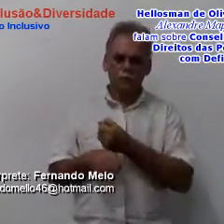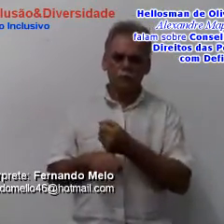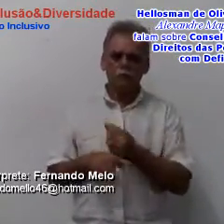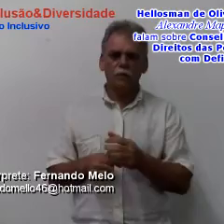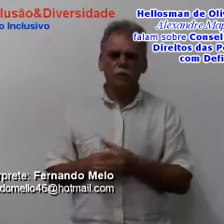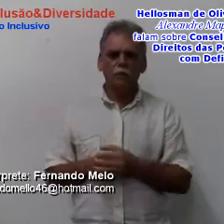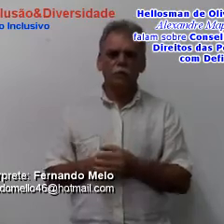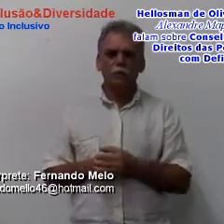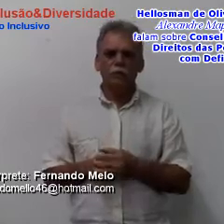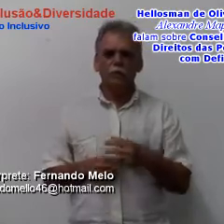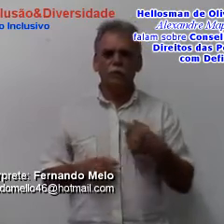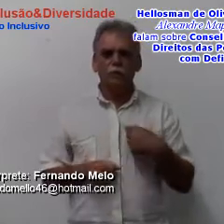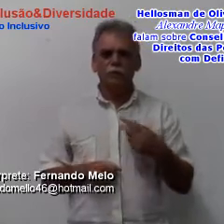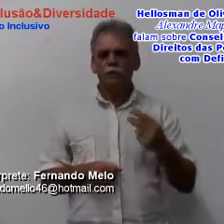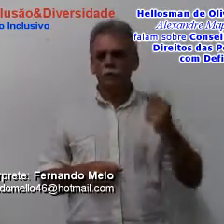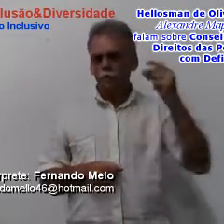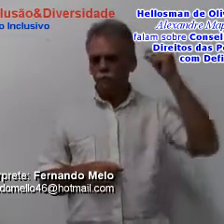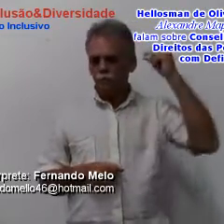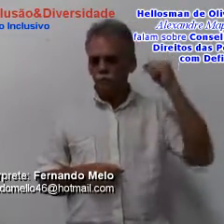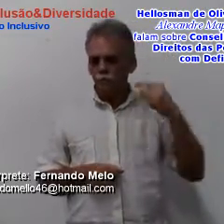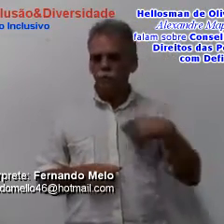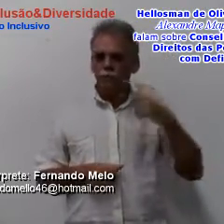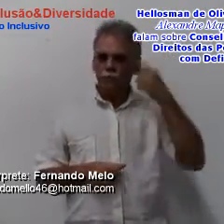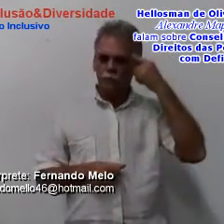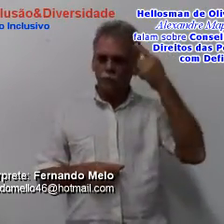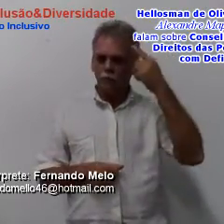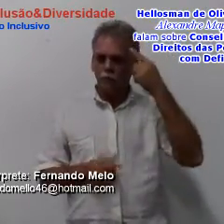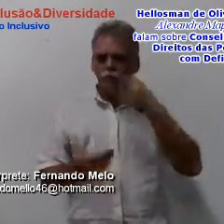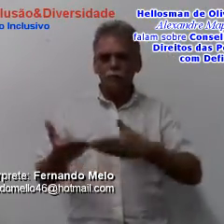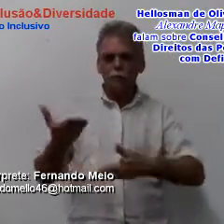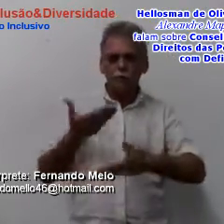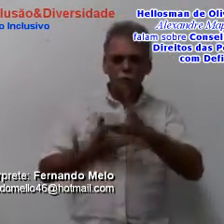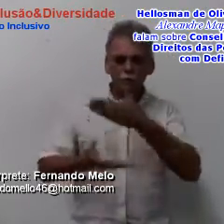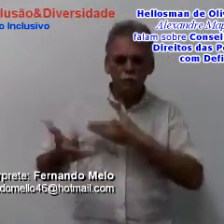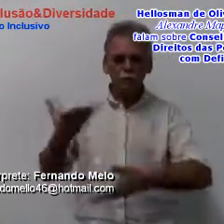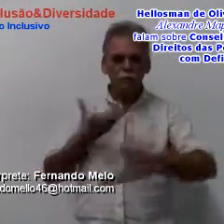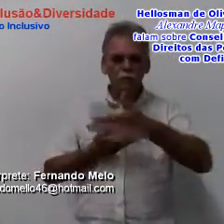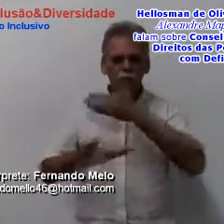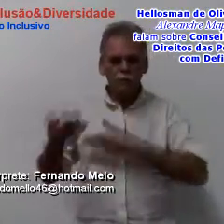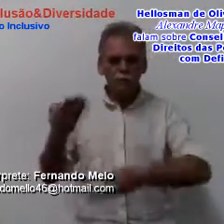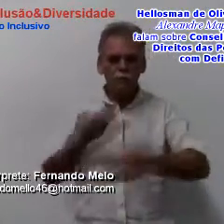2007, né? E de uma forma mais efetiva em 2008, quando